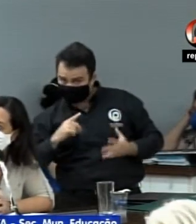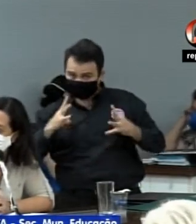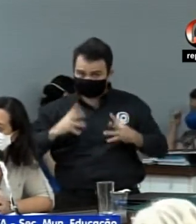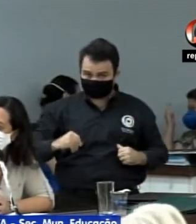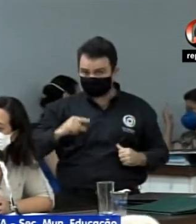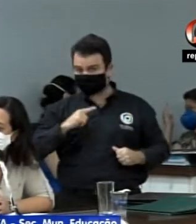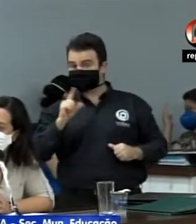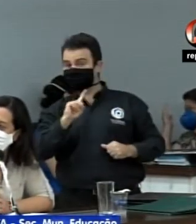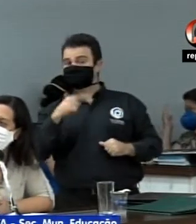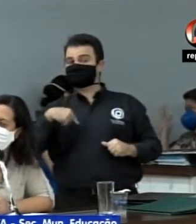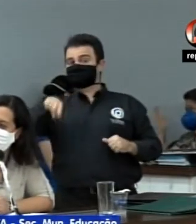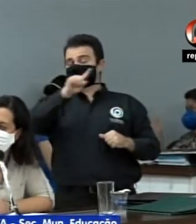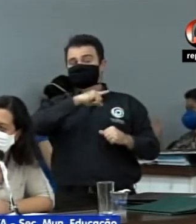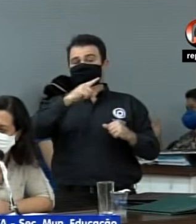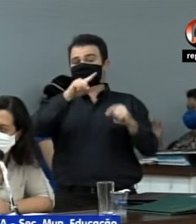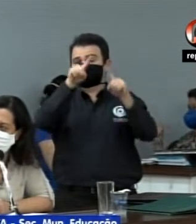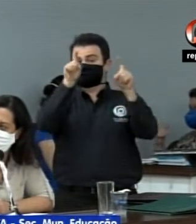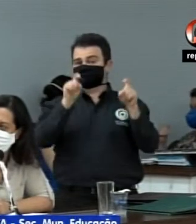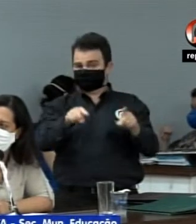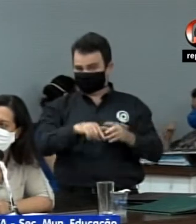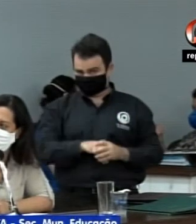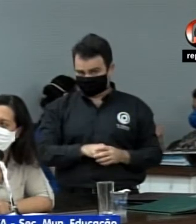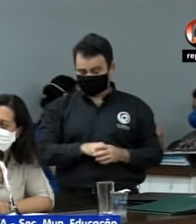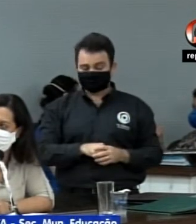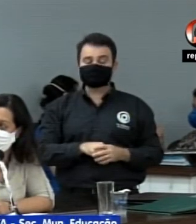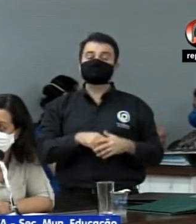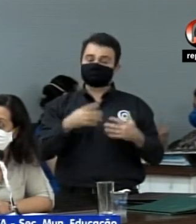familiares. Então, hoje as escolas estão abastecidas com